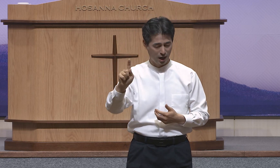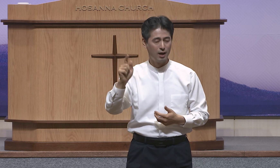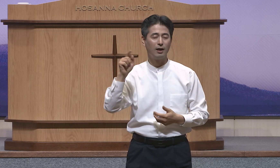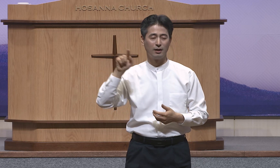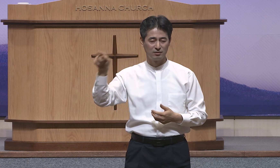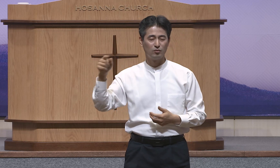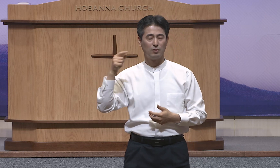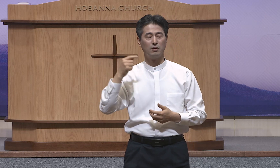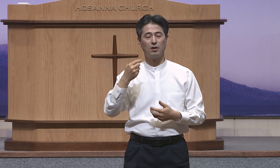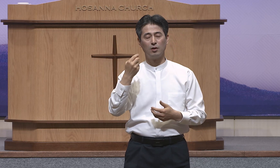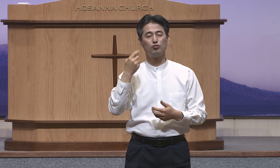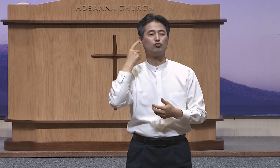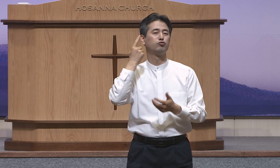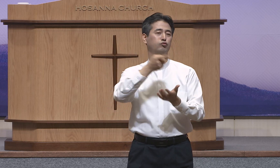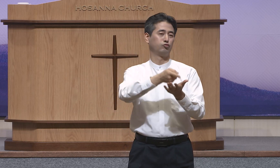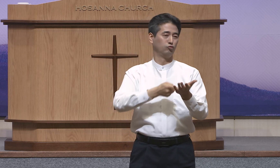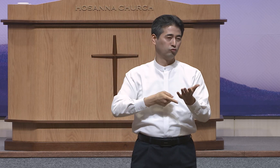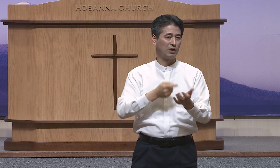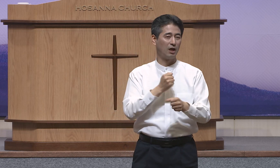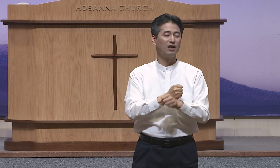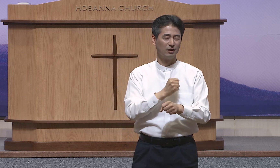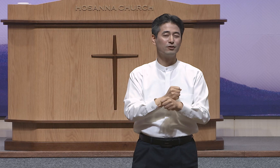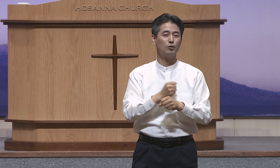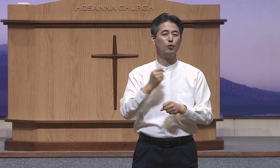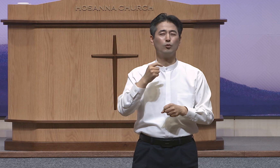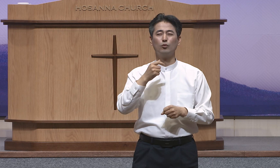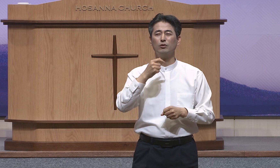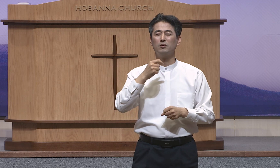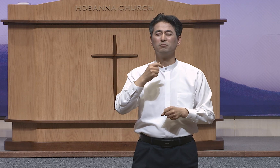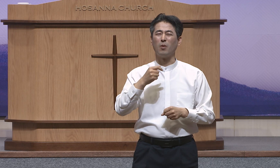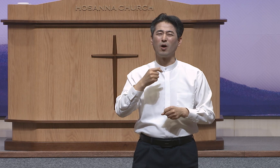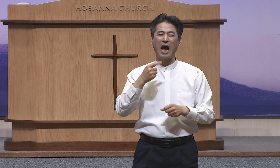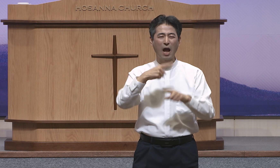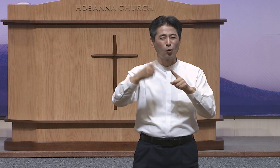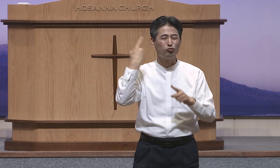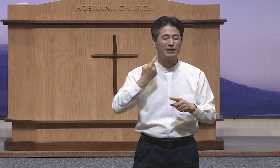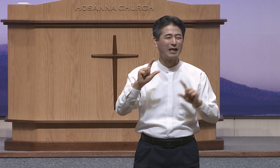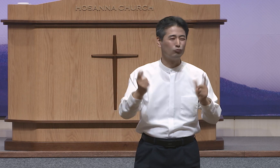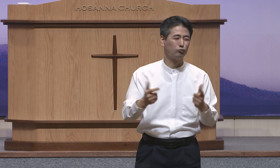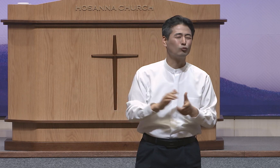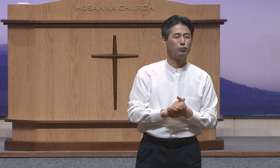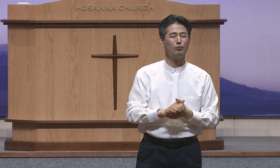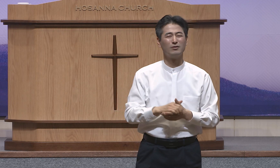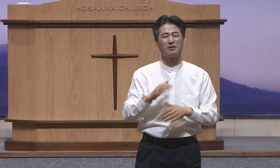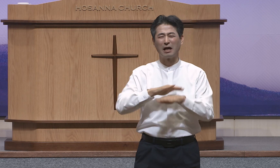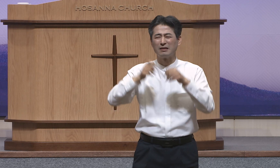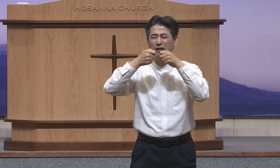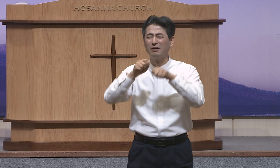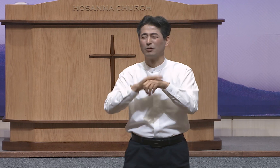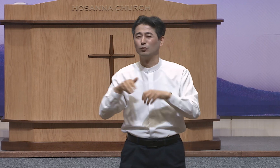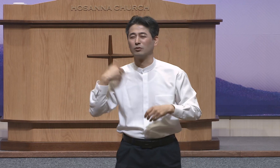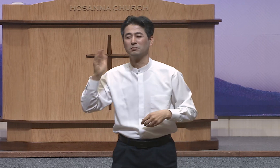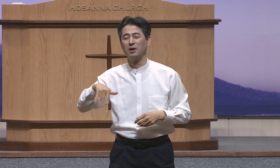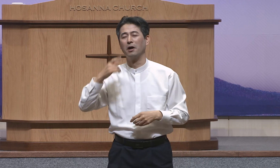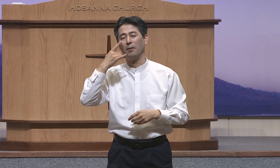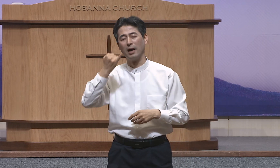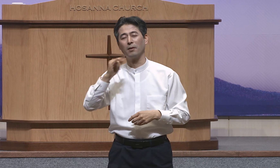이비인후과를 찾아가게 됐는데 그 후 이제 귀에 물을 이제